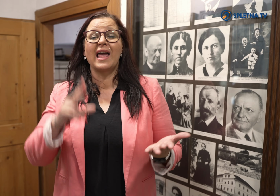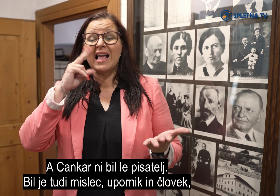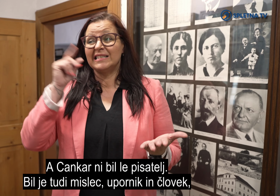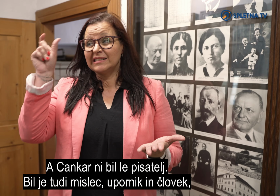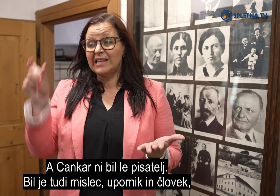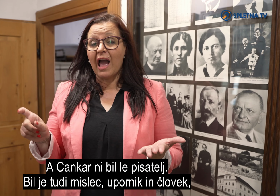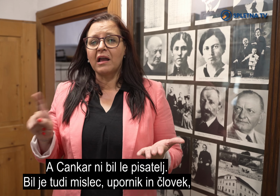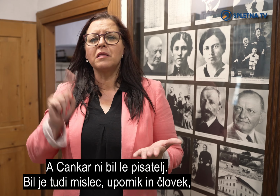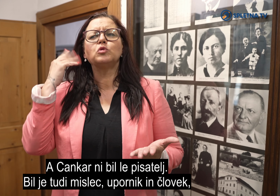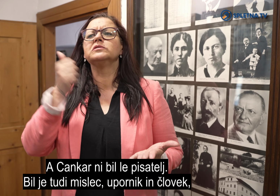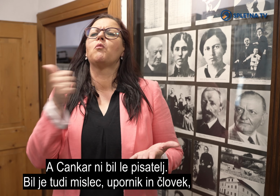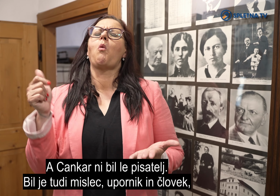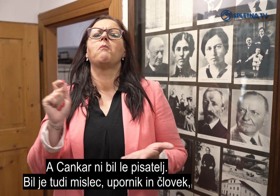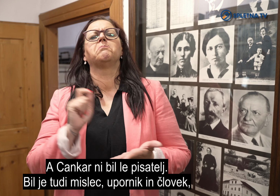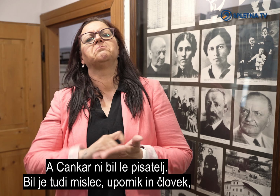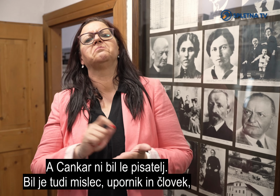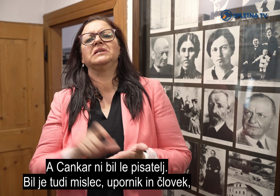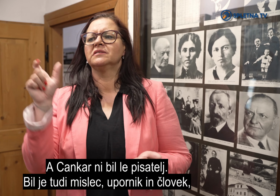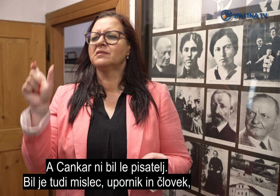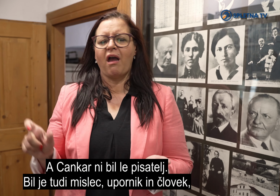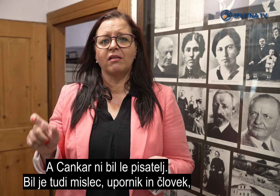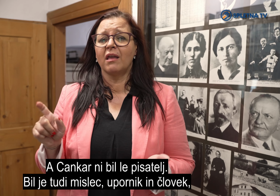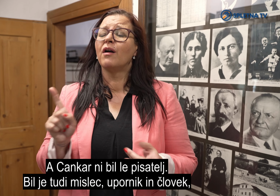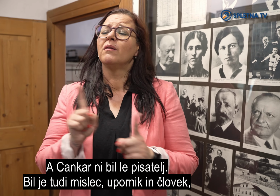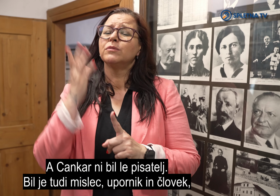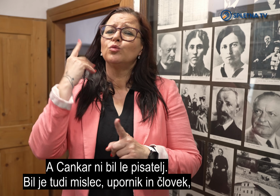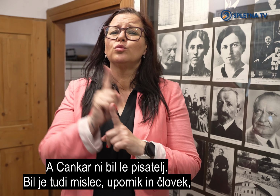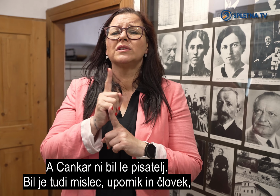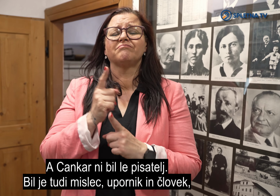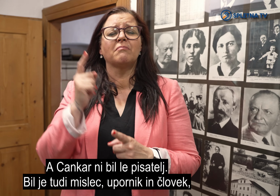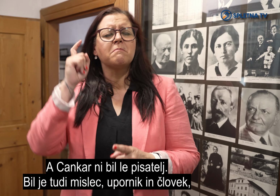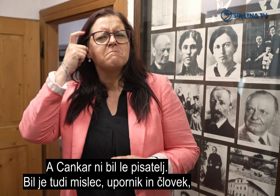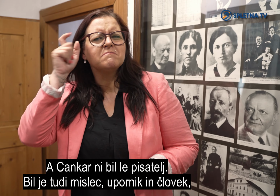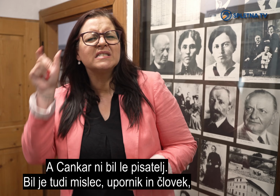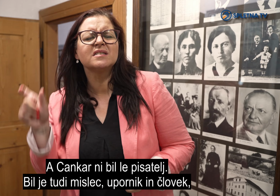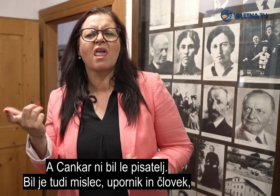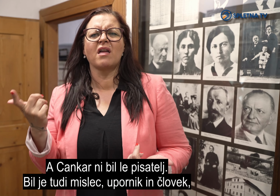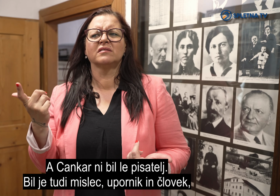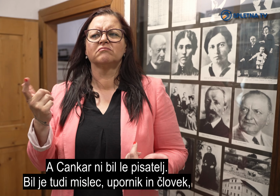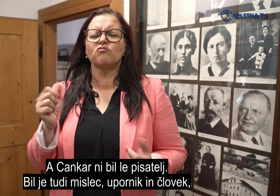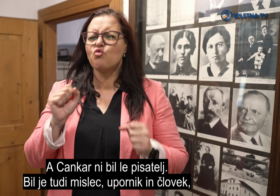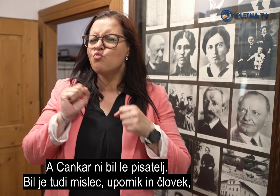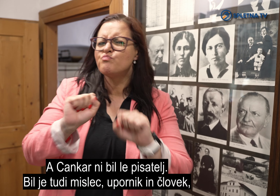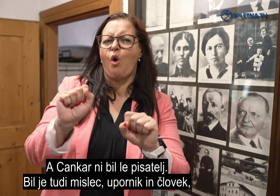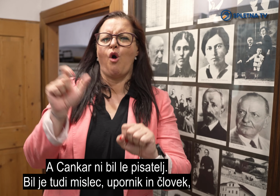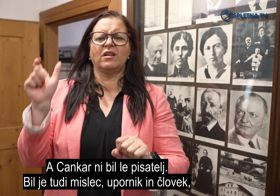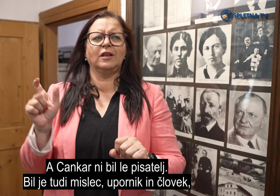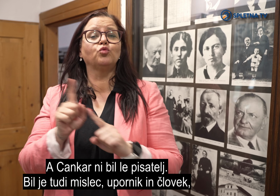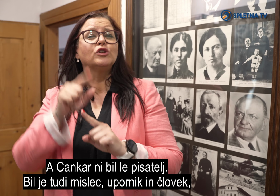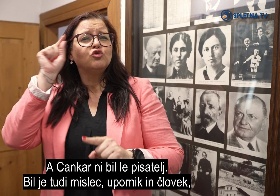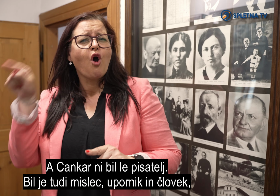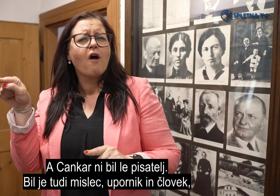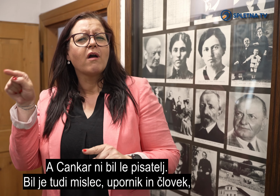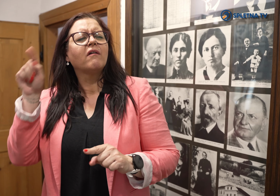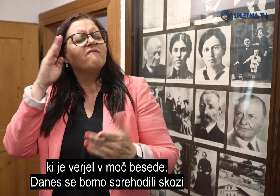A Cankar ni bil le pisatelj. Bil je tudi mislec, upornik in človek, ki je verjel v moč